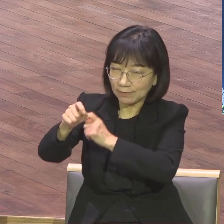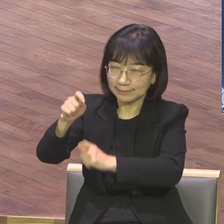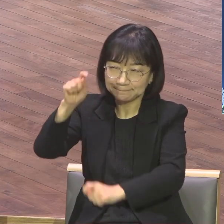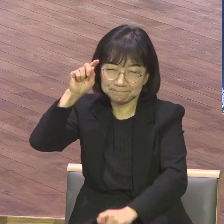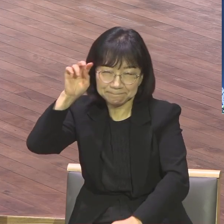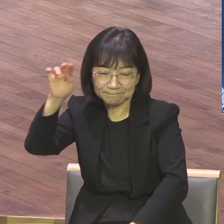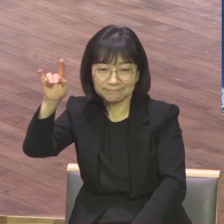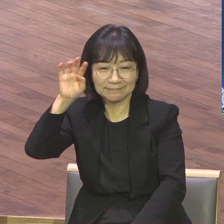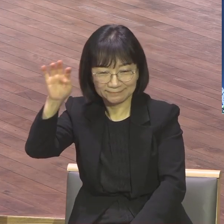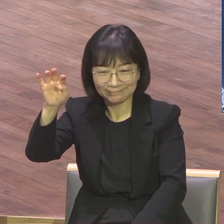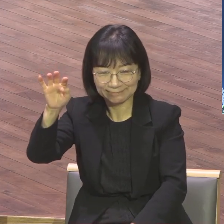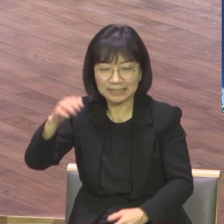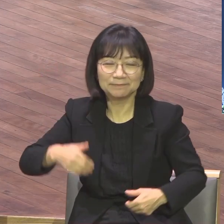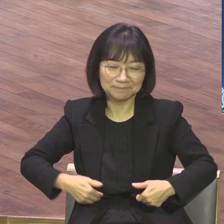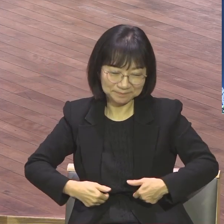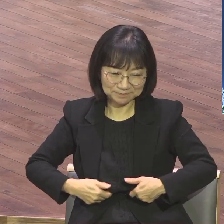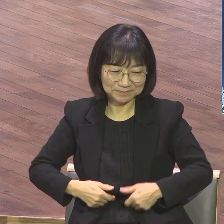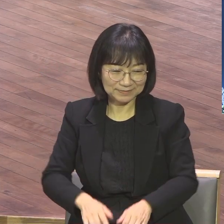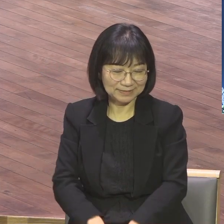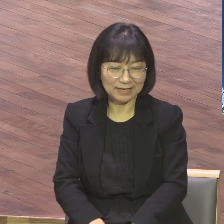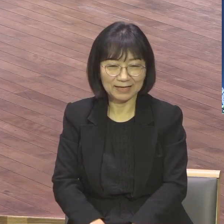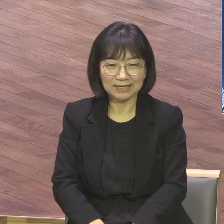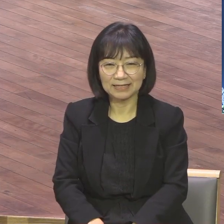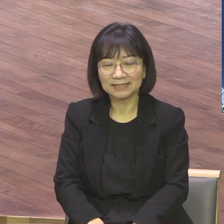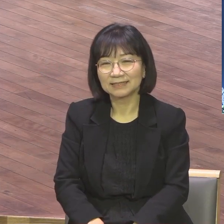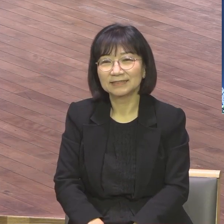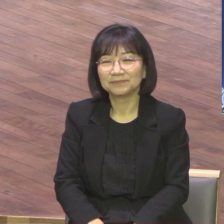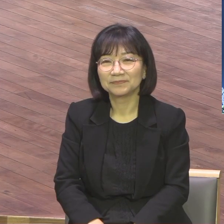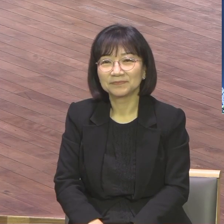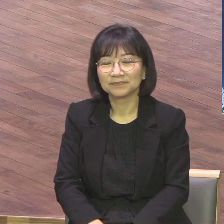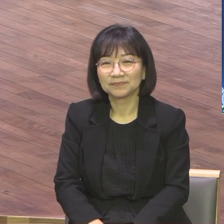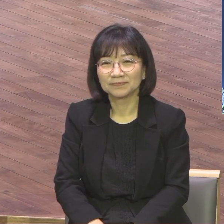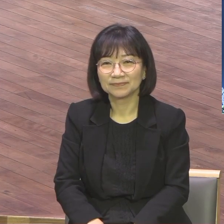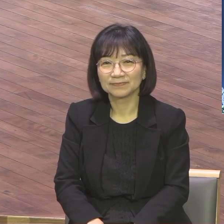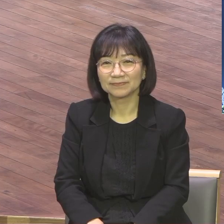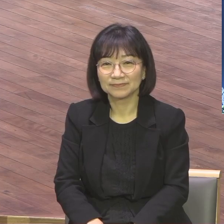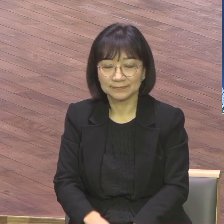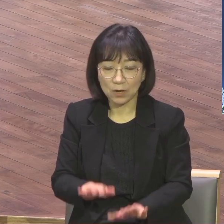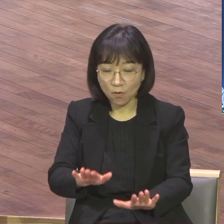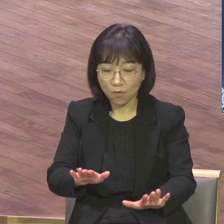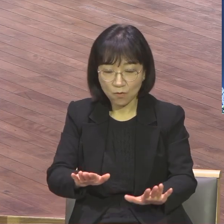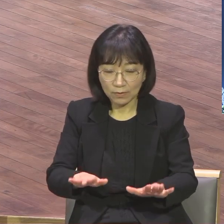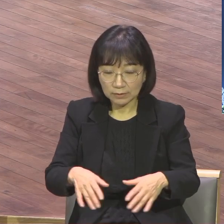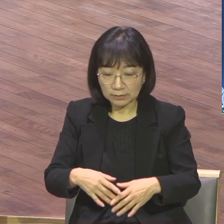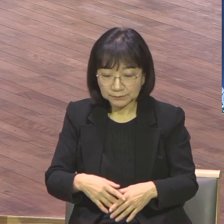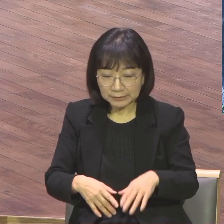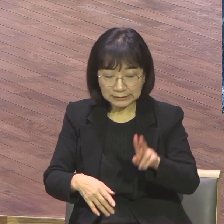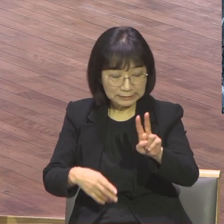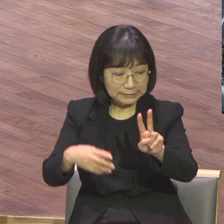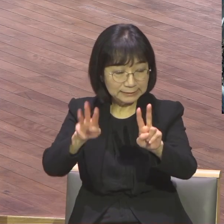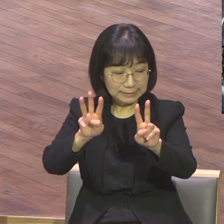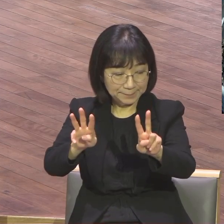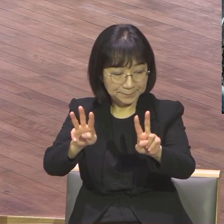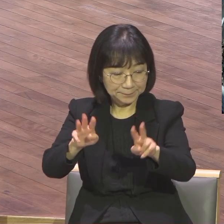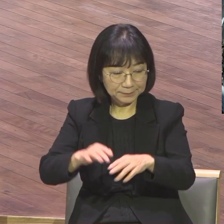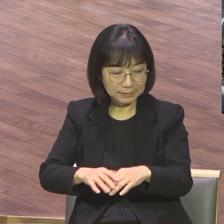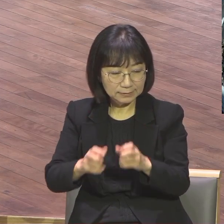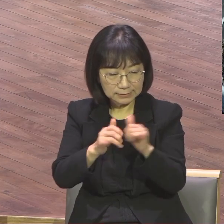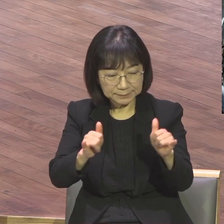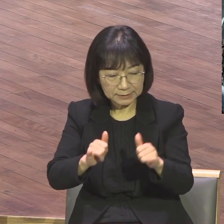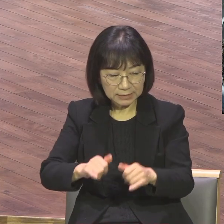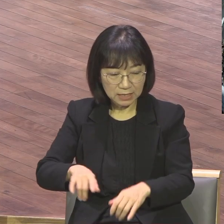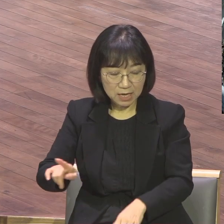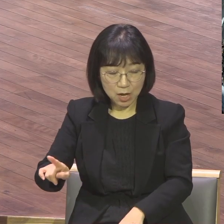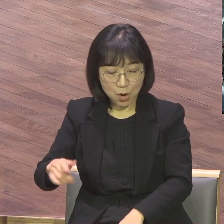자, 이것이 바로 참된 믿음의 시작이다 그 말씀이에요. 자, 3절 봅니다. 사람들이 한 중풍병자를